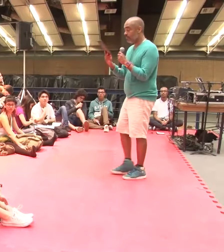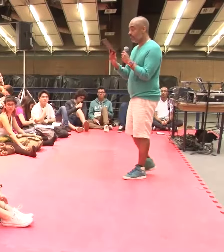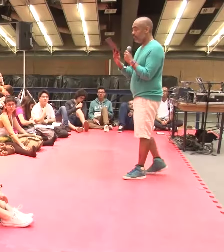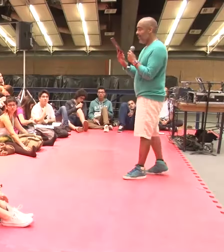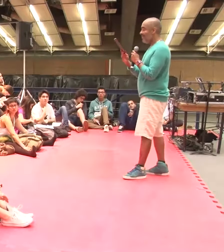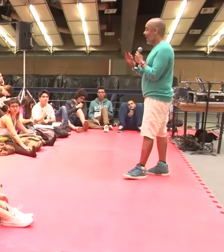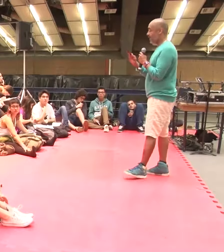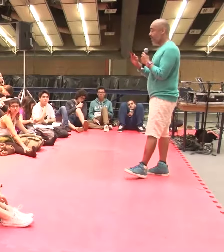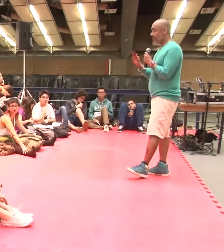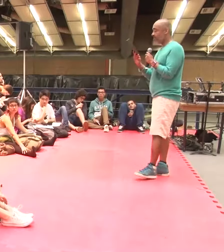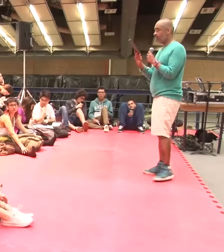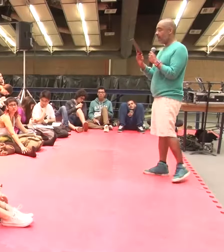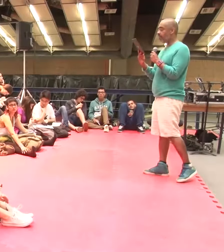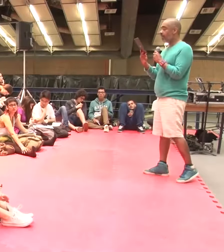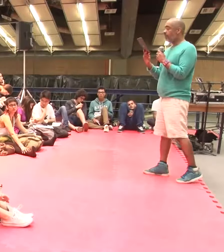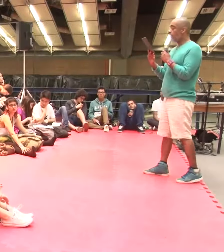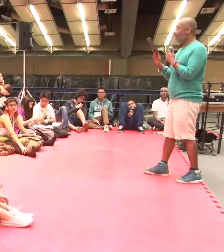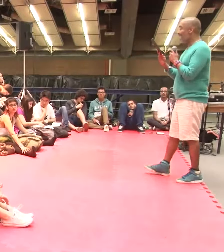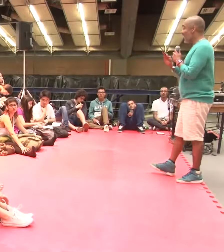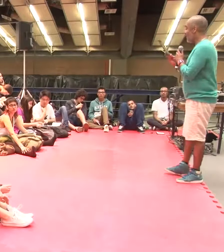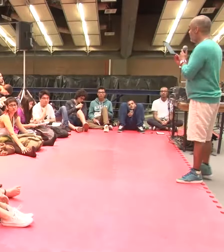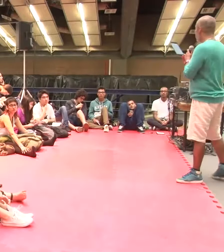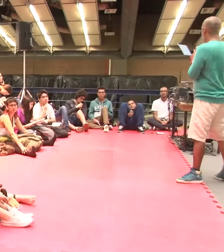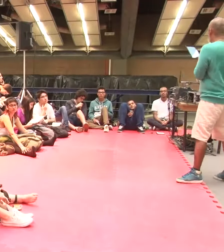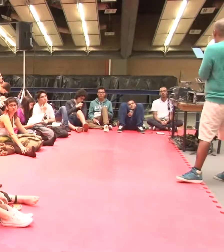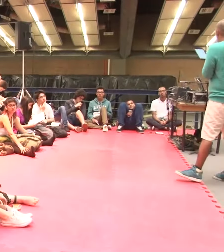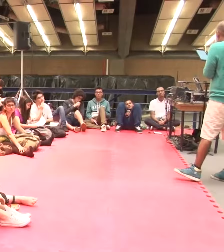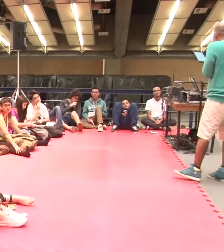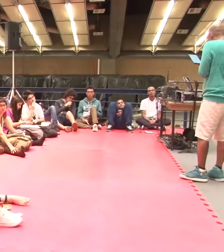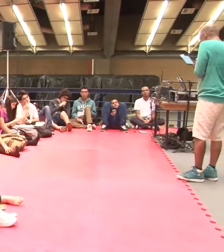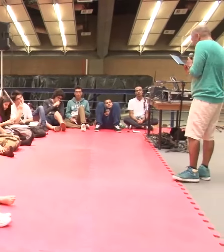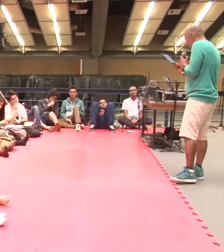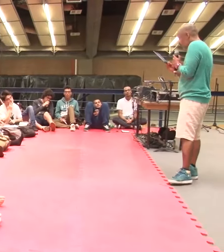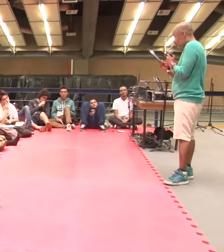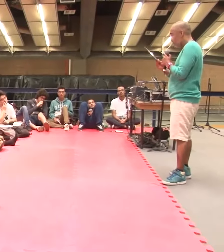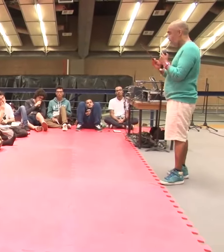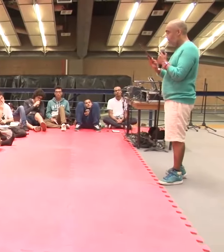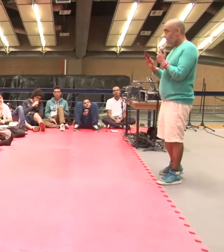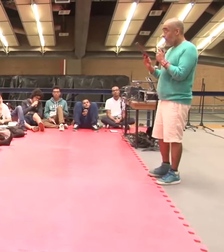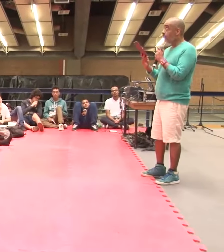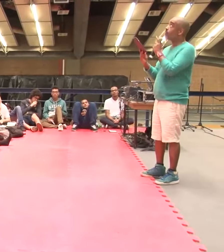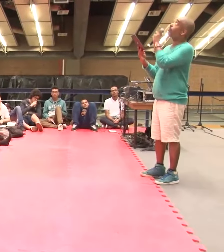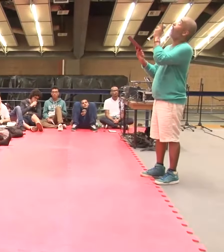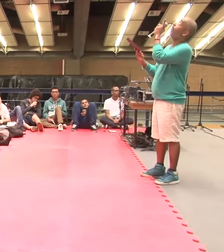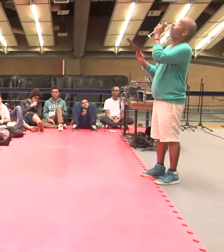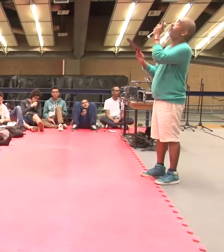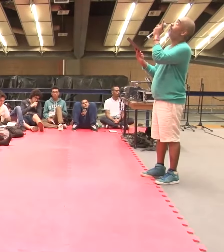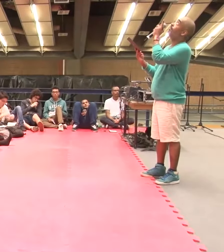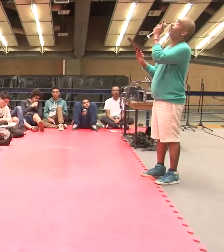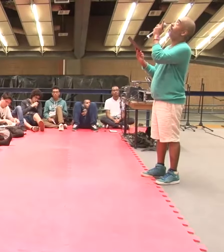abertos, nada mais enxergavam do que uma grande claridade palpitante, onde o